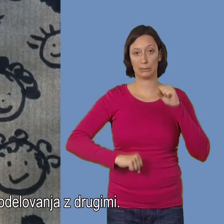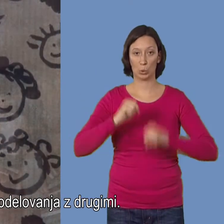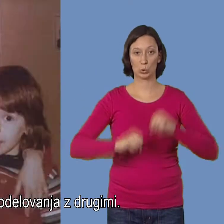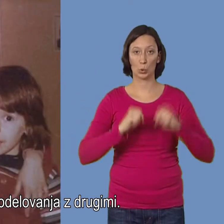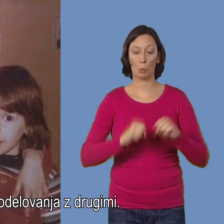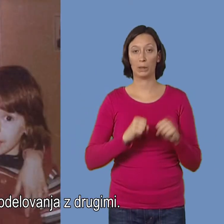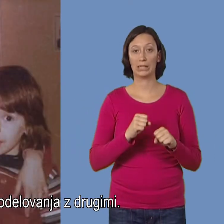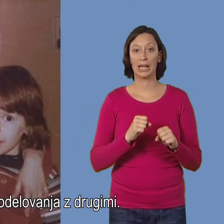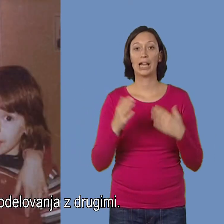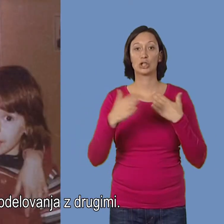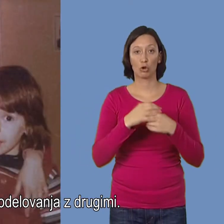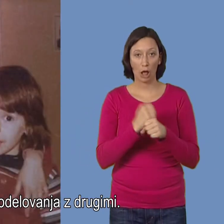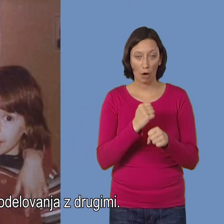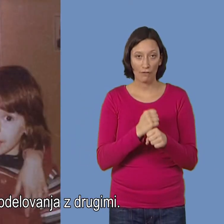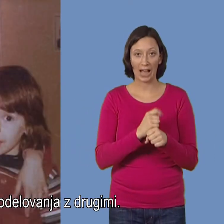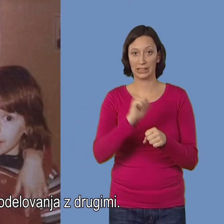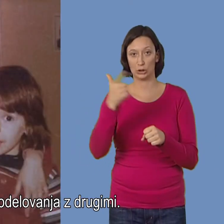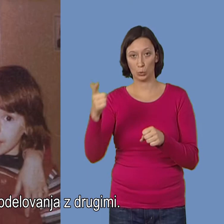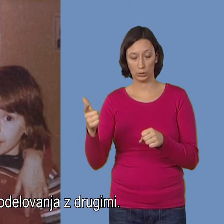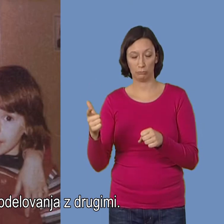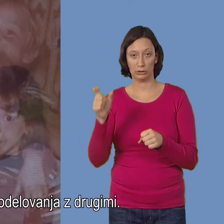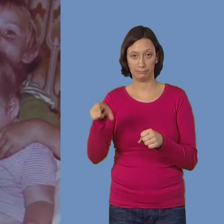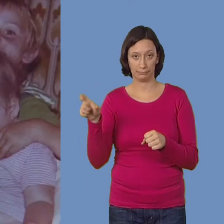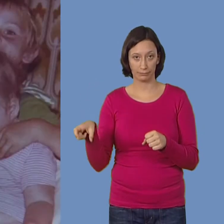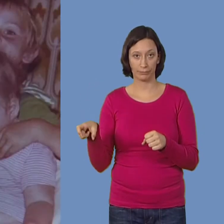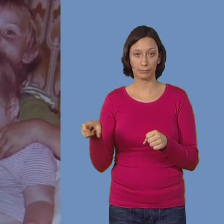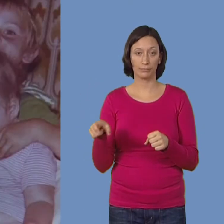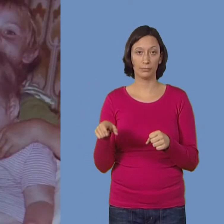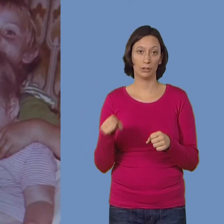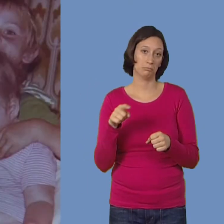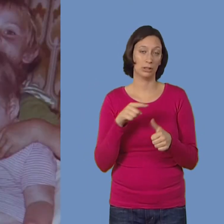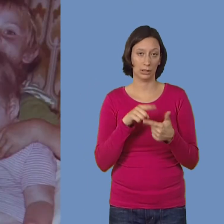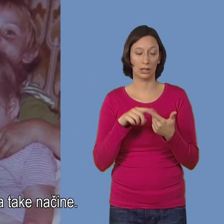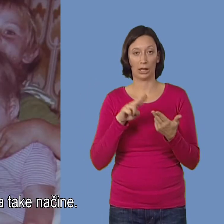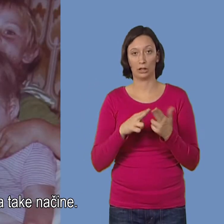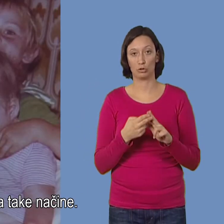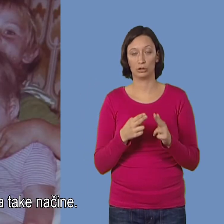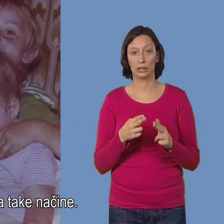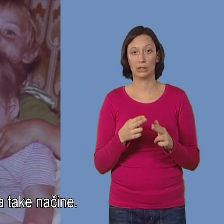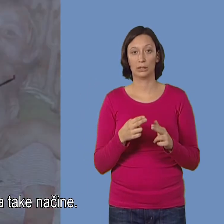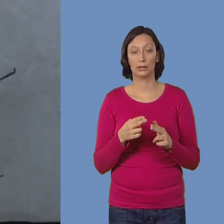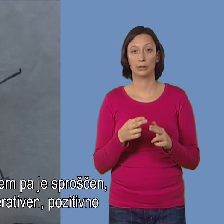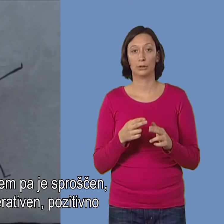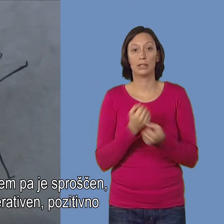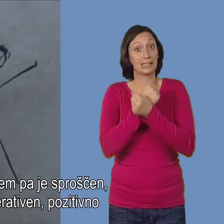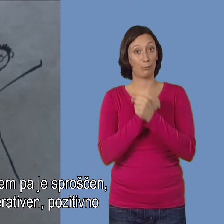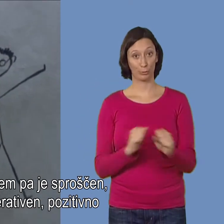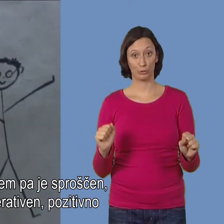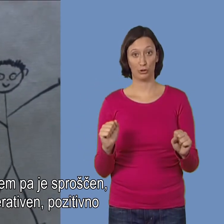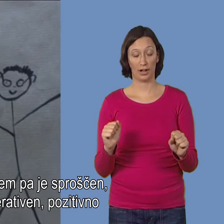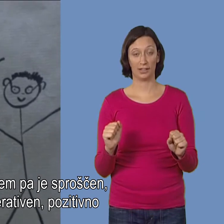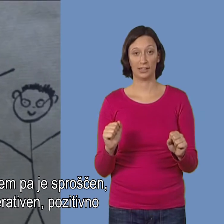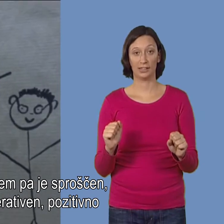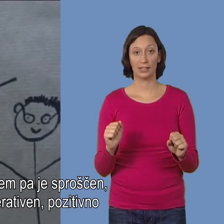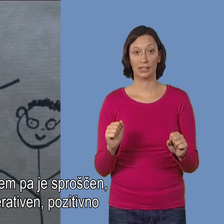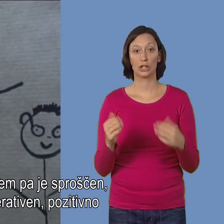sposoben nekega sodelovanja z drugimi na take načine. Predvsem je pa